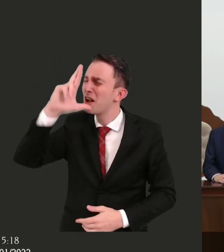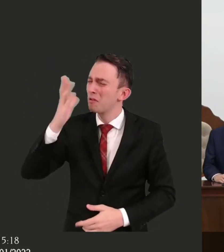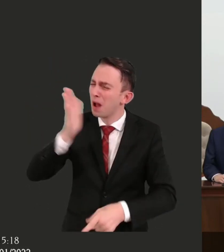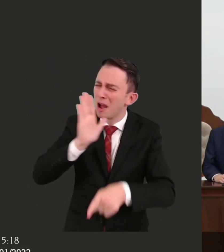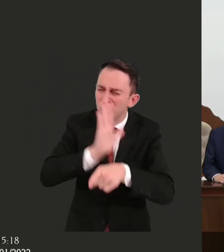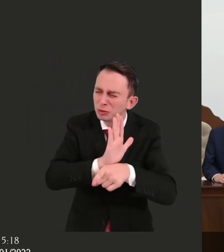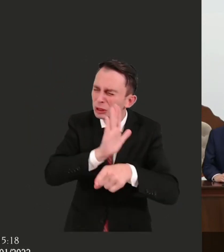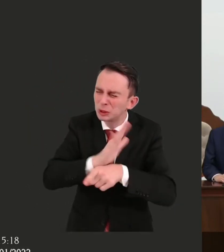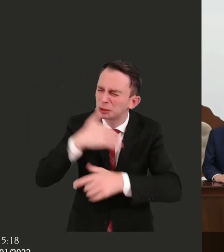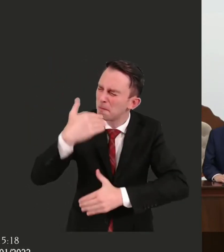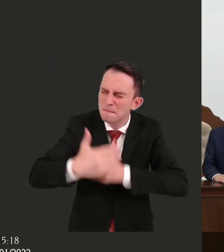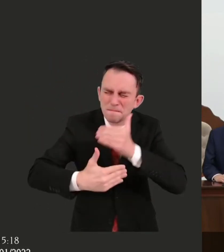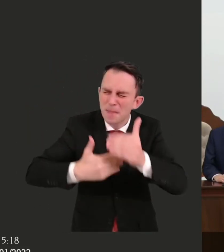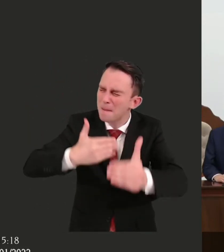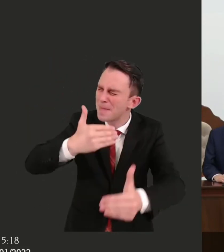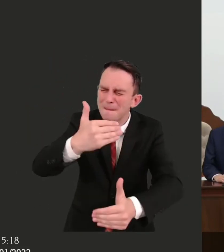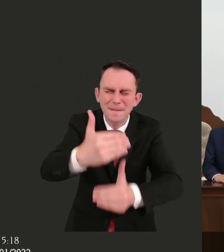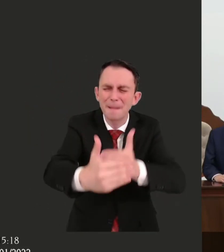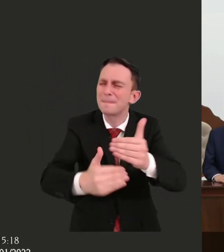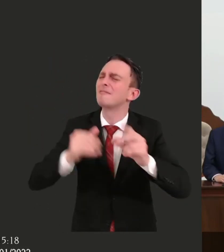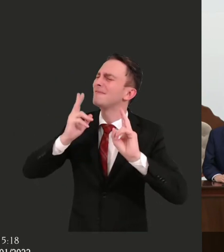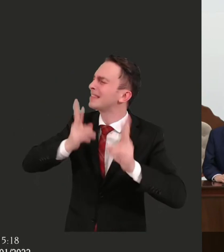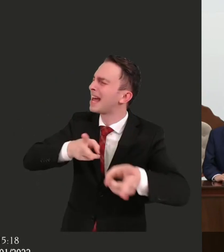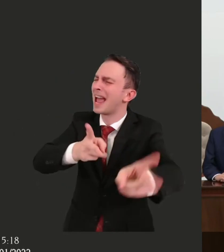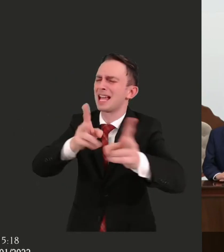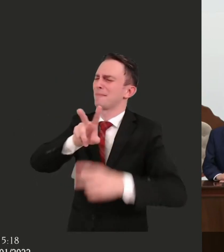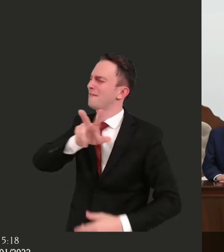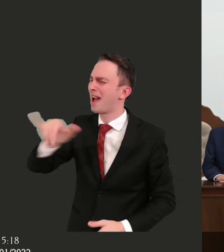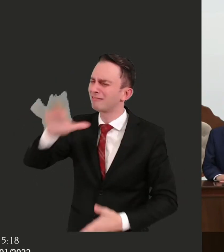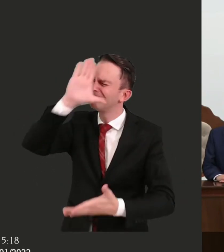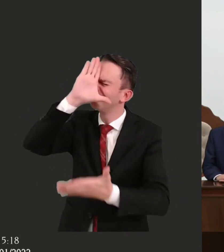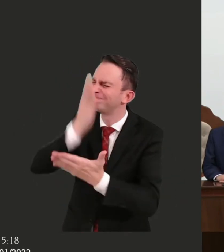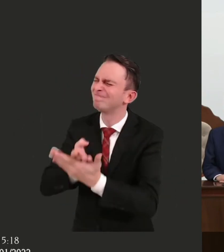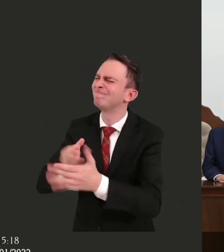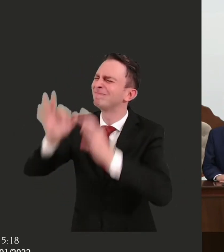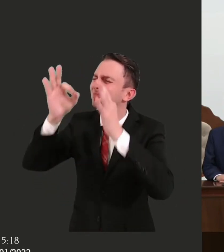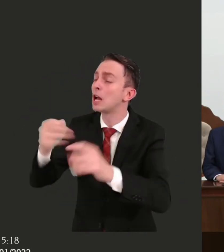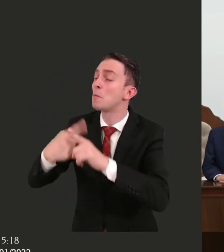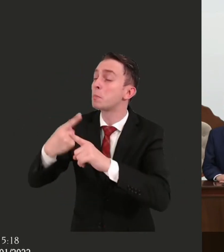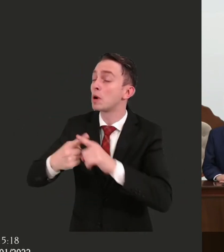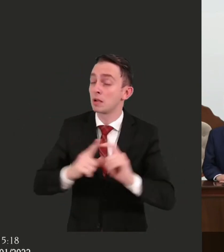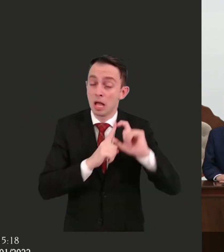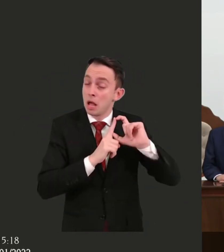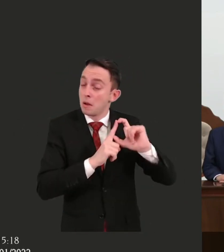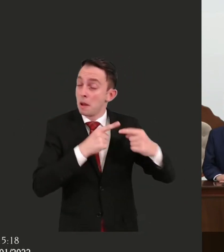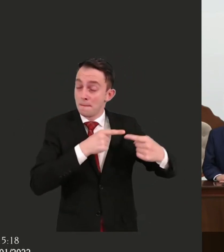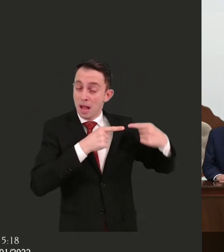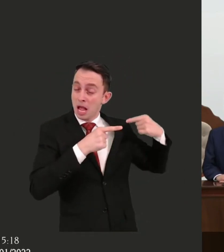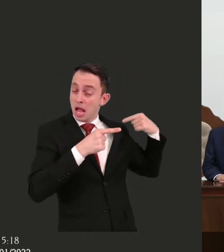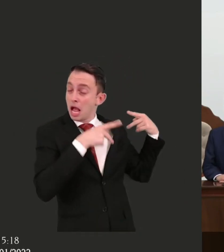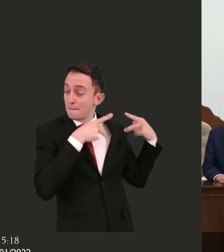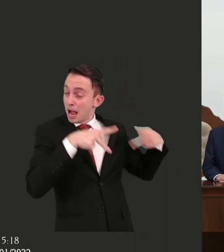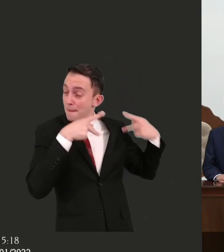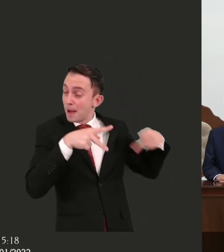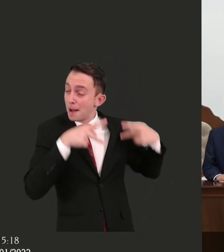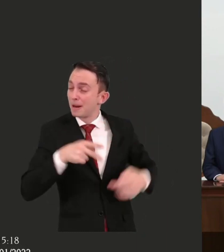nossa vida, porque a Tua palavra tem falado conosco: estou convosco todos os dias